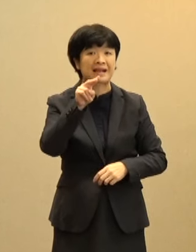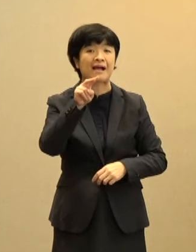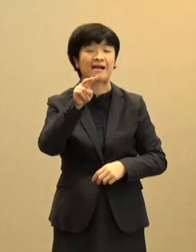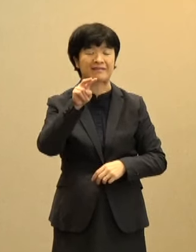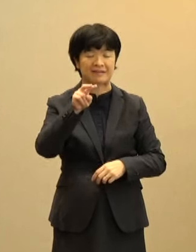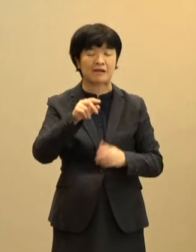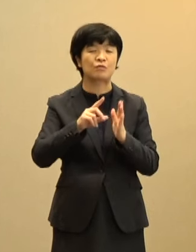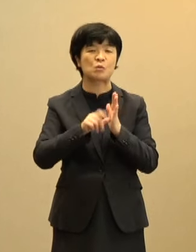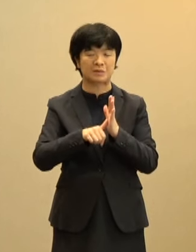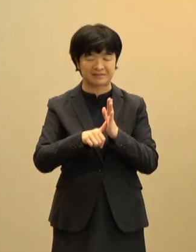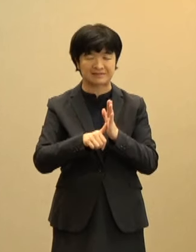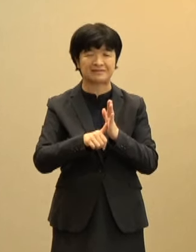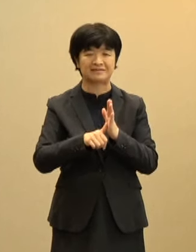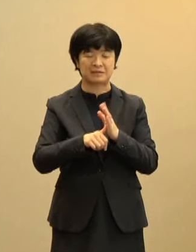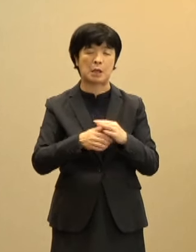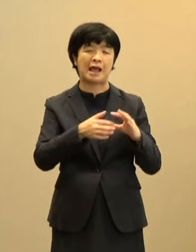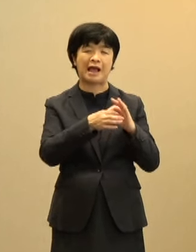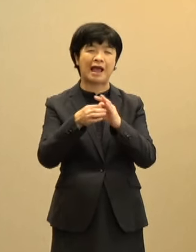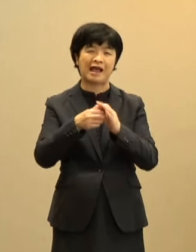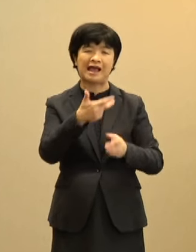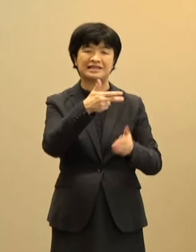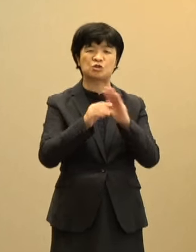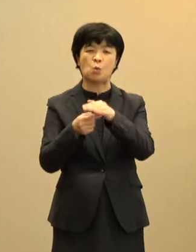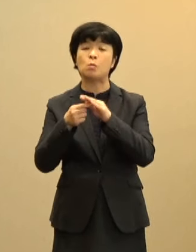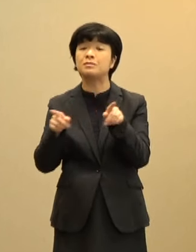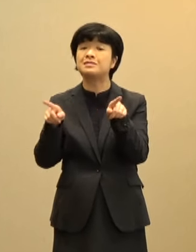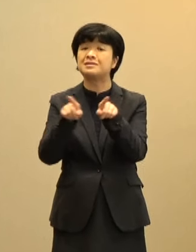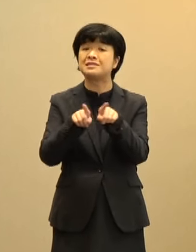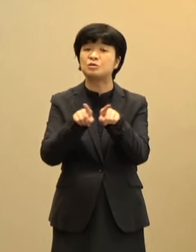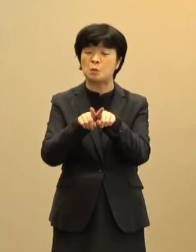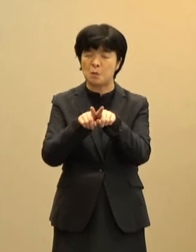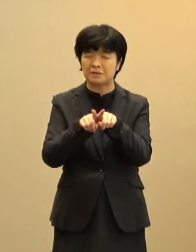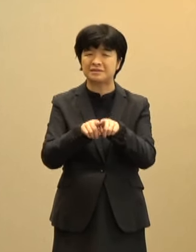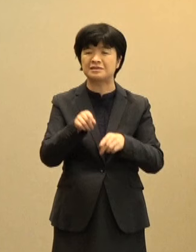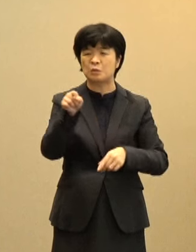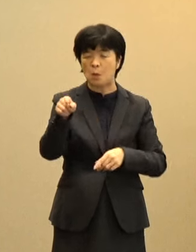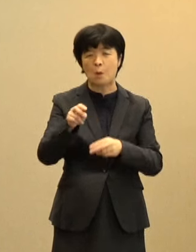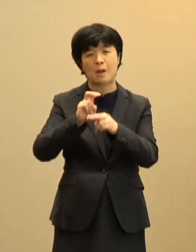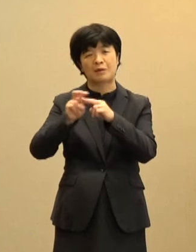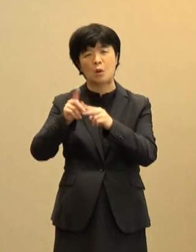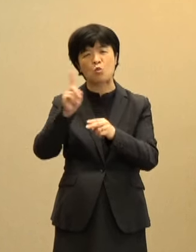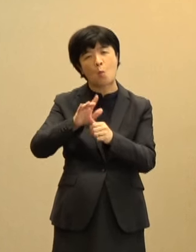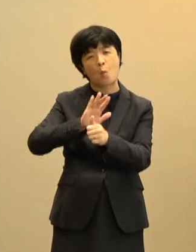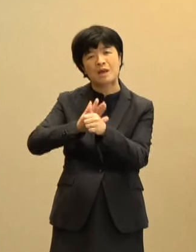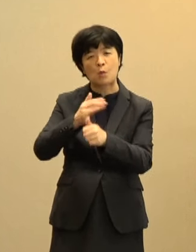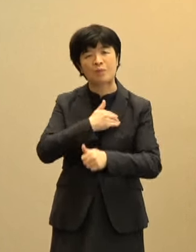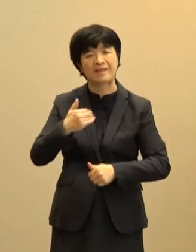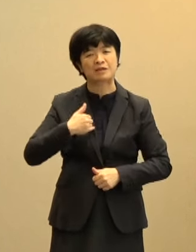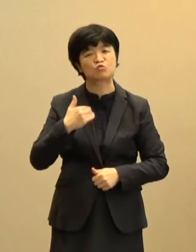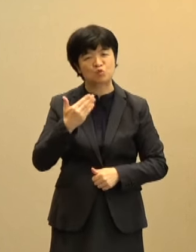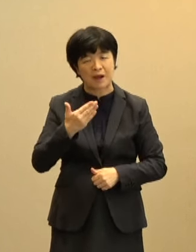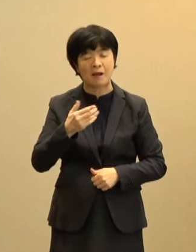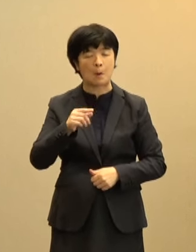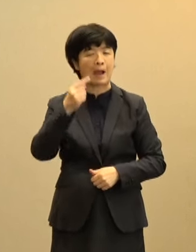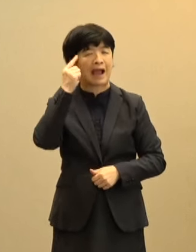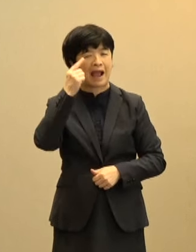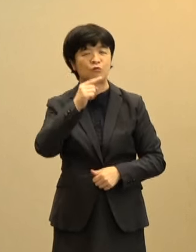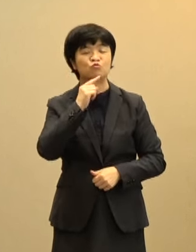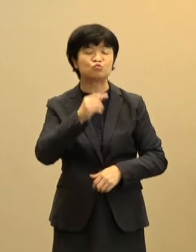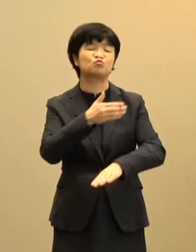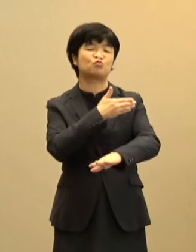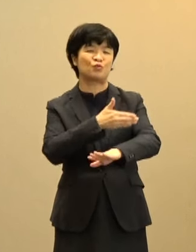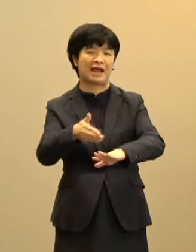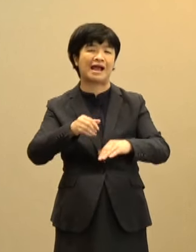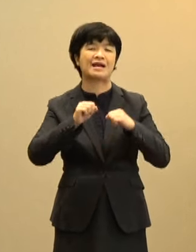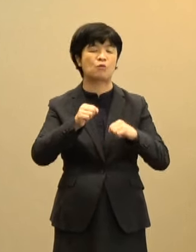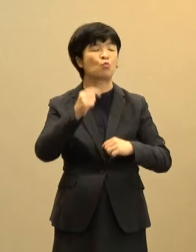鉄道に対して関係しましたとともにですね、どういうサポートができるかしていく必要があるのかというところを考えていく、それに流れになったという